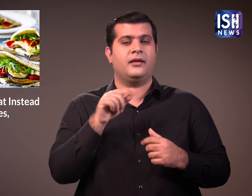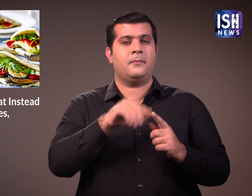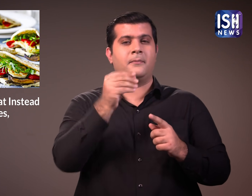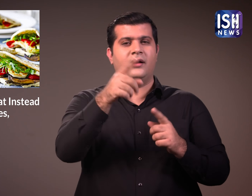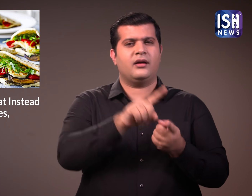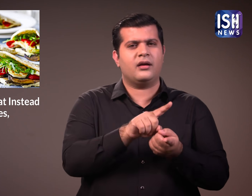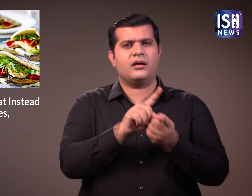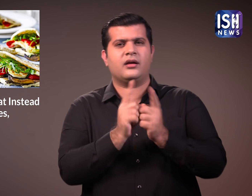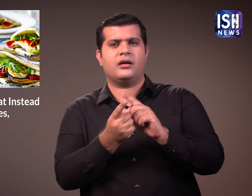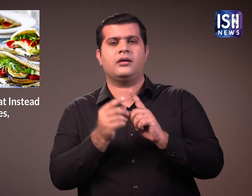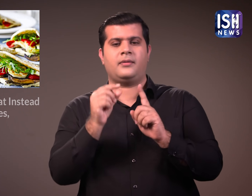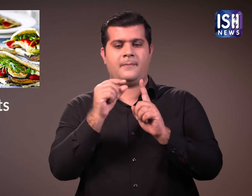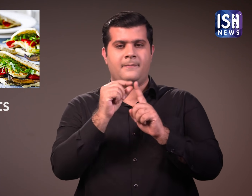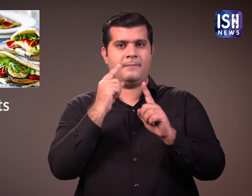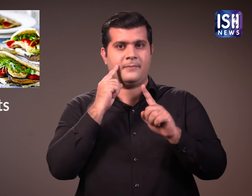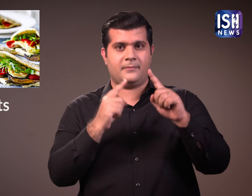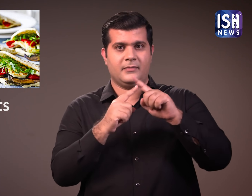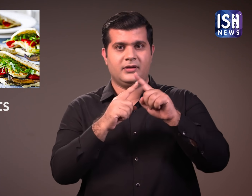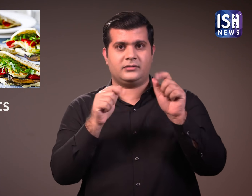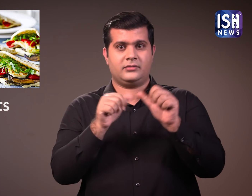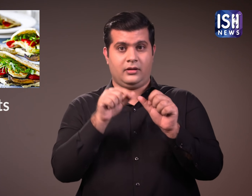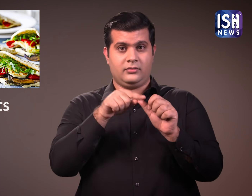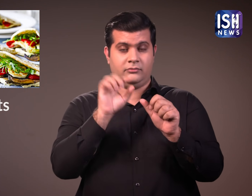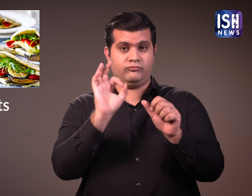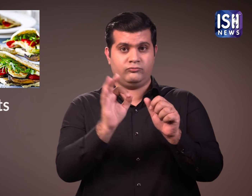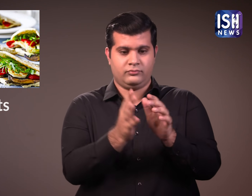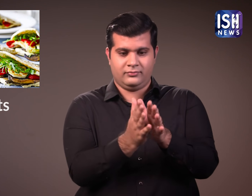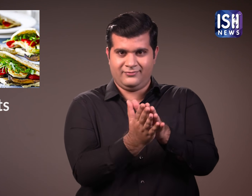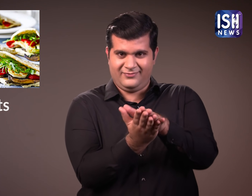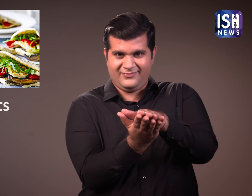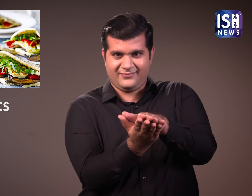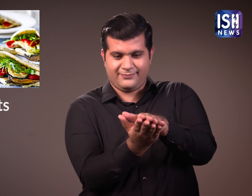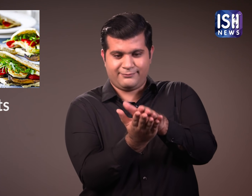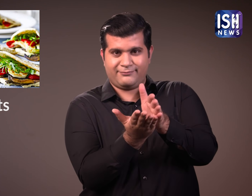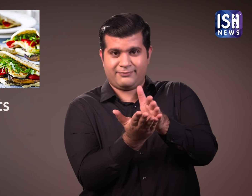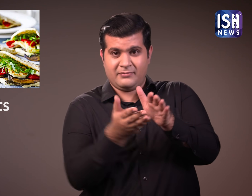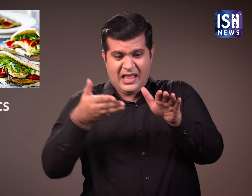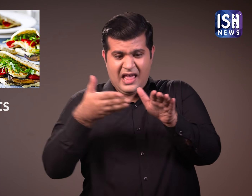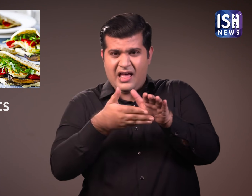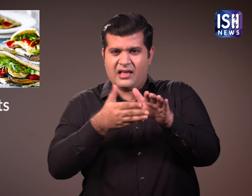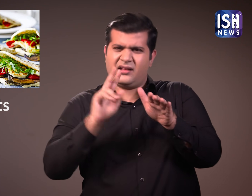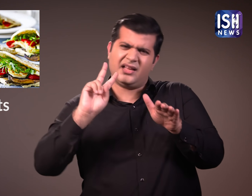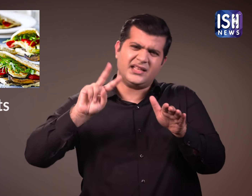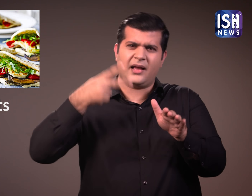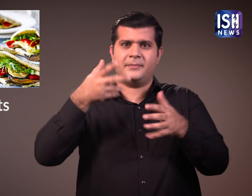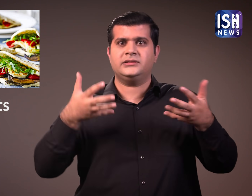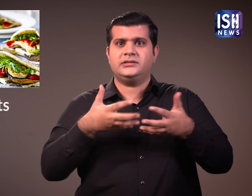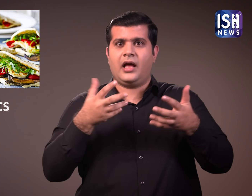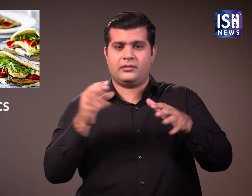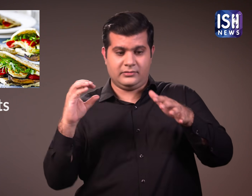लेकिन क्योंकि वे अस्वास्थेकर है, पीटा पॉकेट्स खाए, जिसमें कई सबजिया भरी हुए होती है।